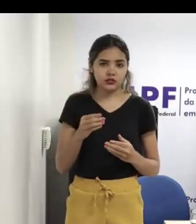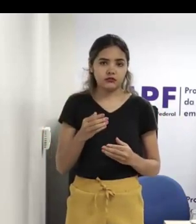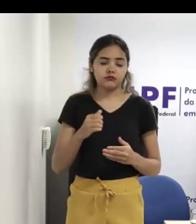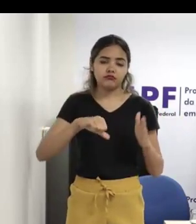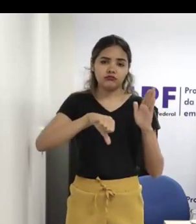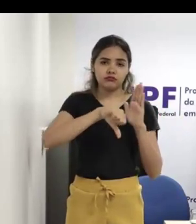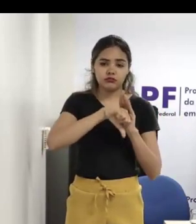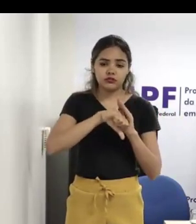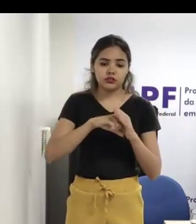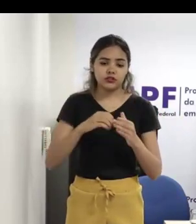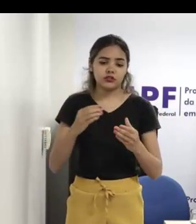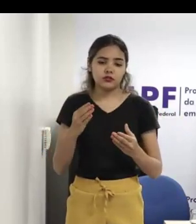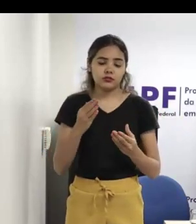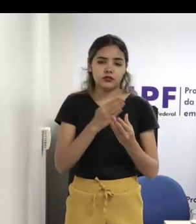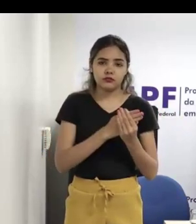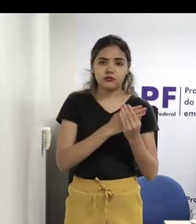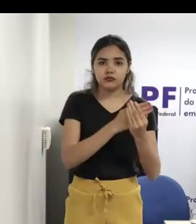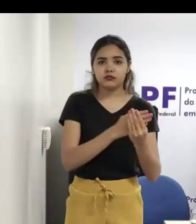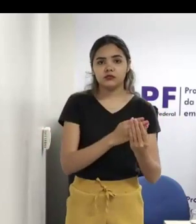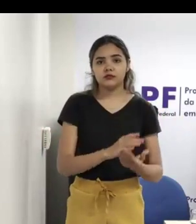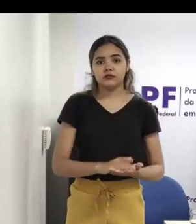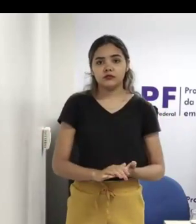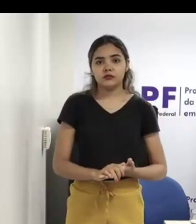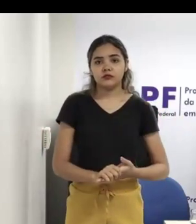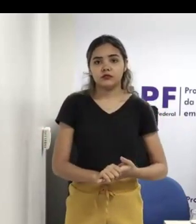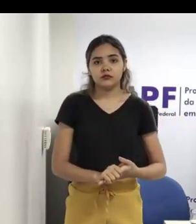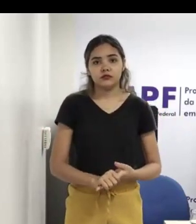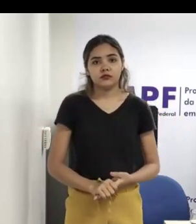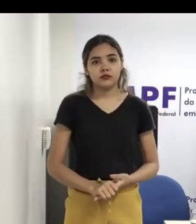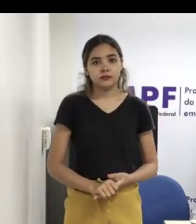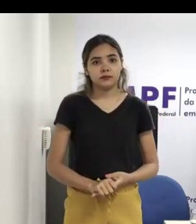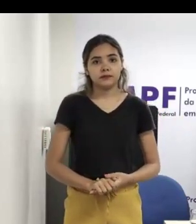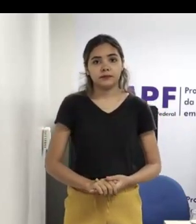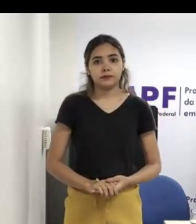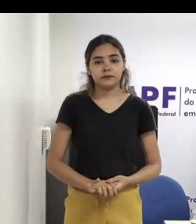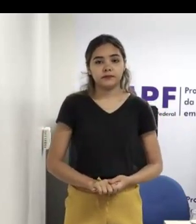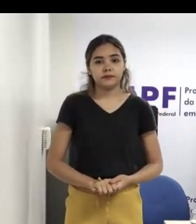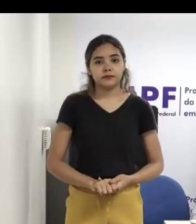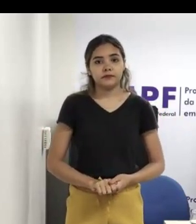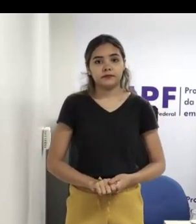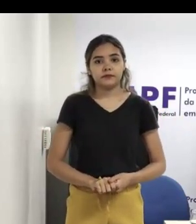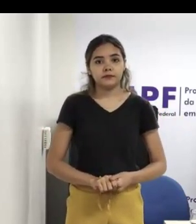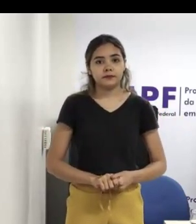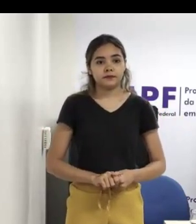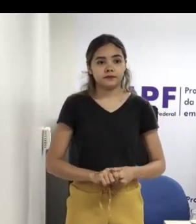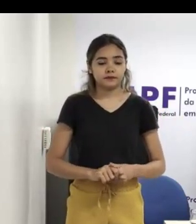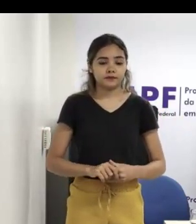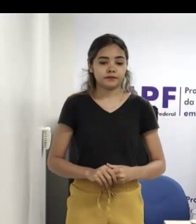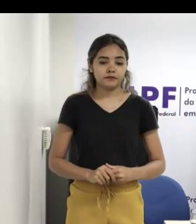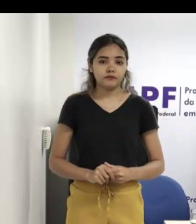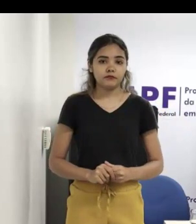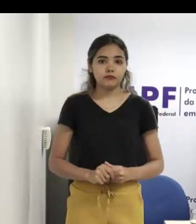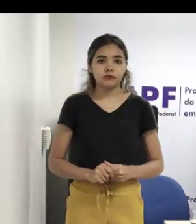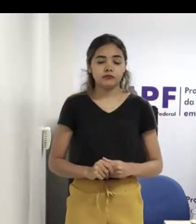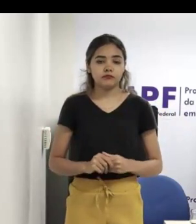por quê quando ele faz isso o abusador ele não faz uma vez só Não é a primeira vez que